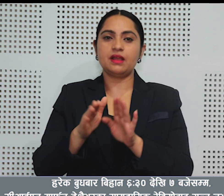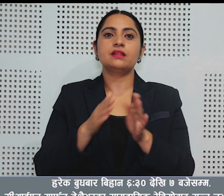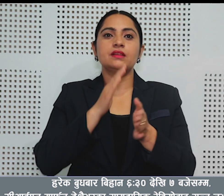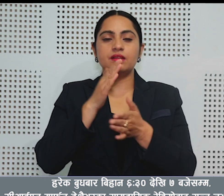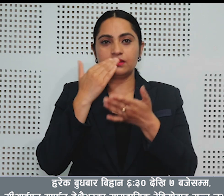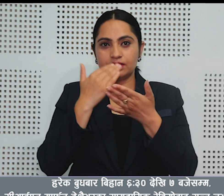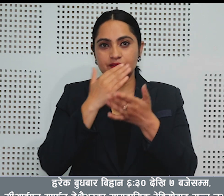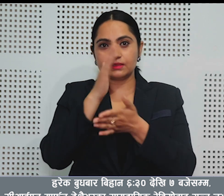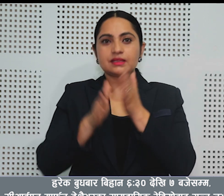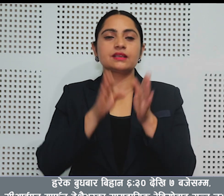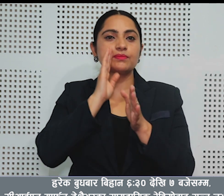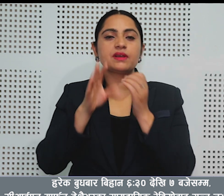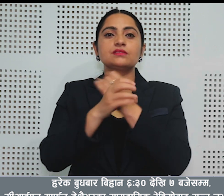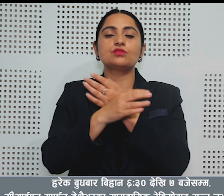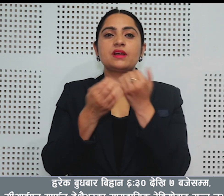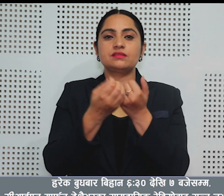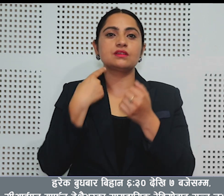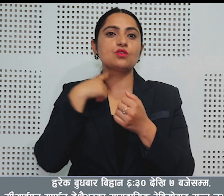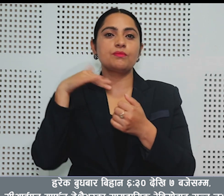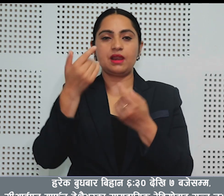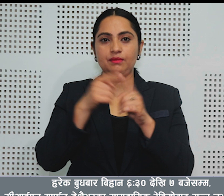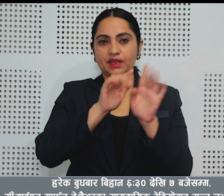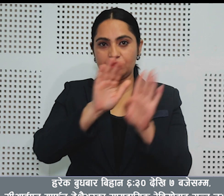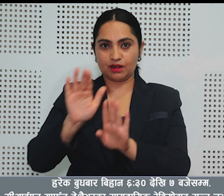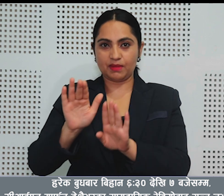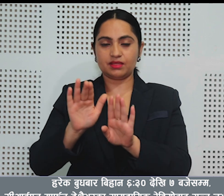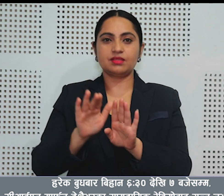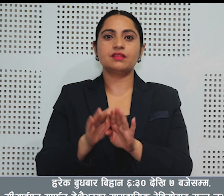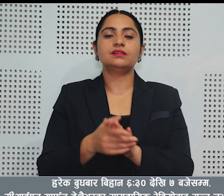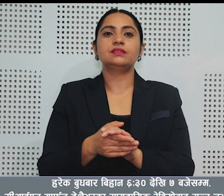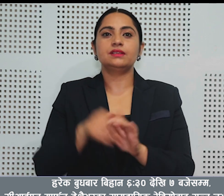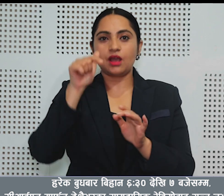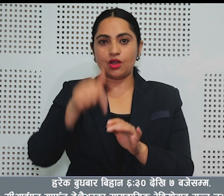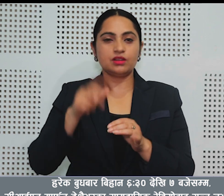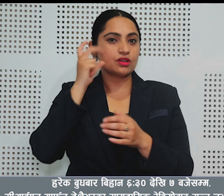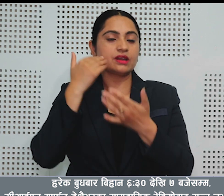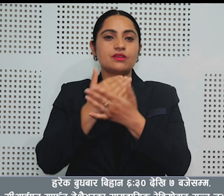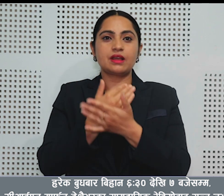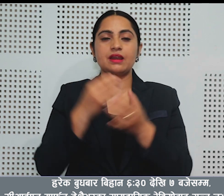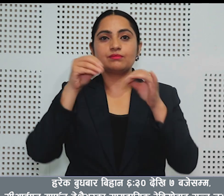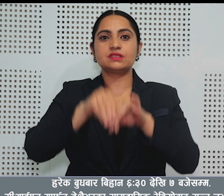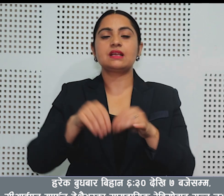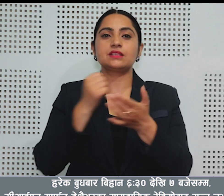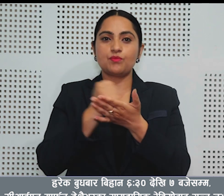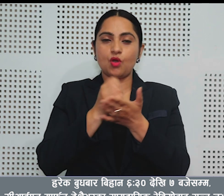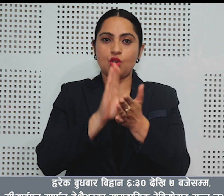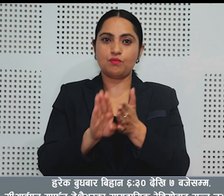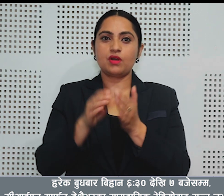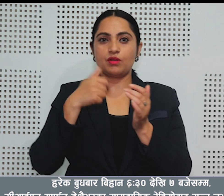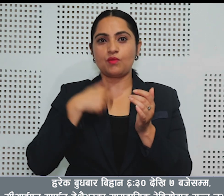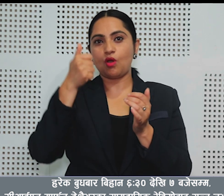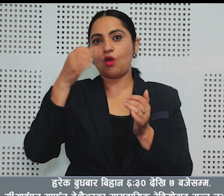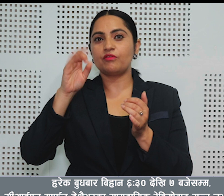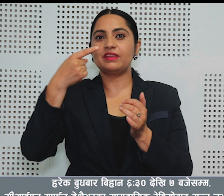कार्यक्रमलाई साङ्केतिक भाषामा अनुवाद गर्ने साथी उमा पौडेललाई पनि धन्यवाद दिँदै अहिलेको रेडियो कार्यक्रम साझा पहलबाट म